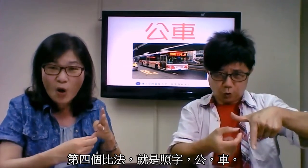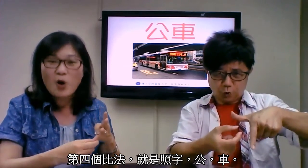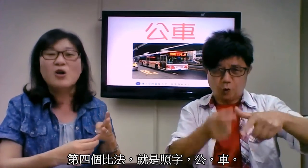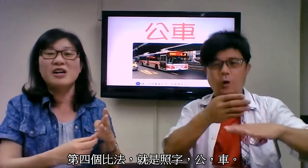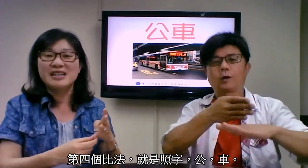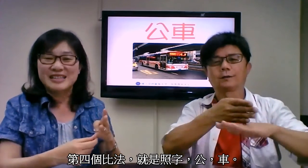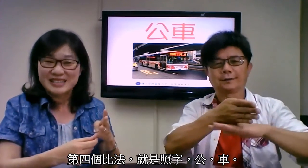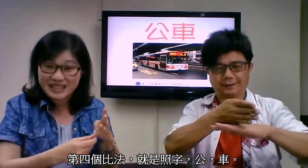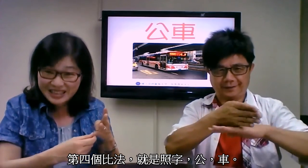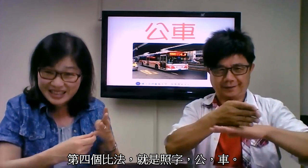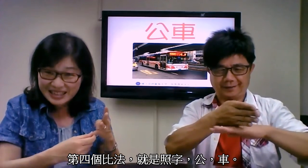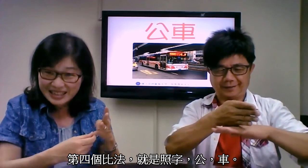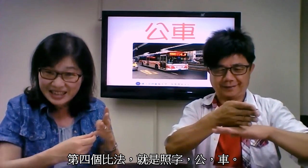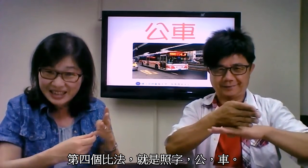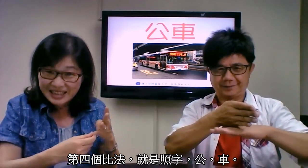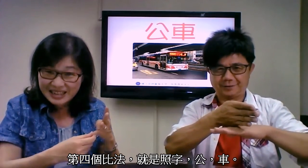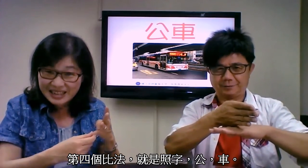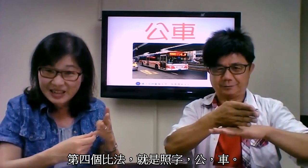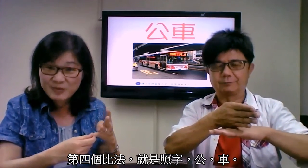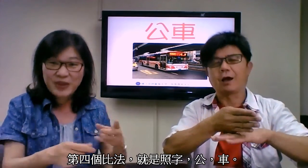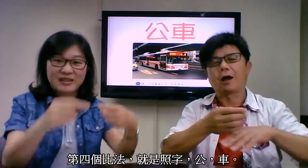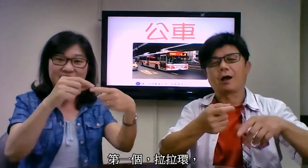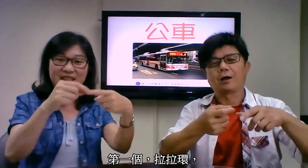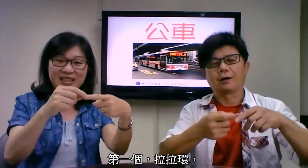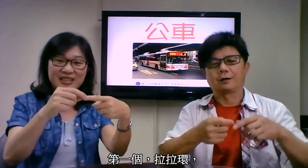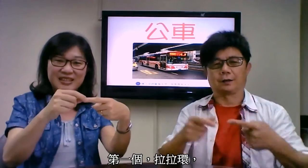公车。好，第一个